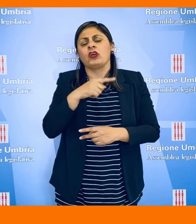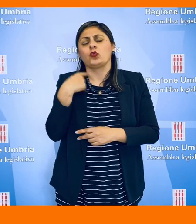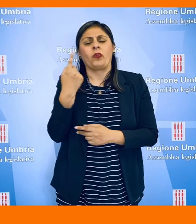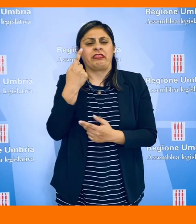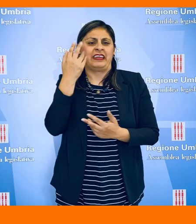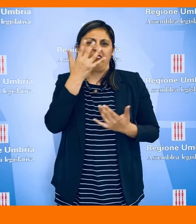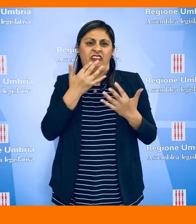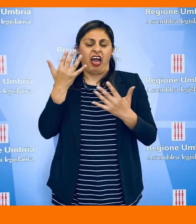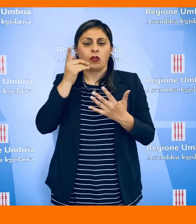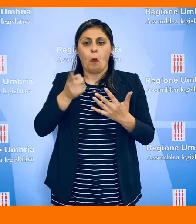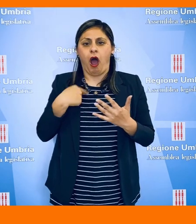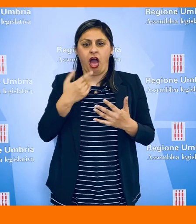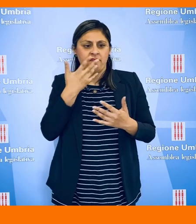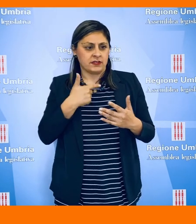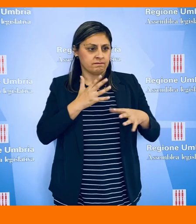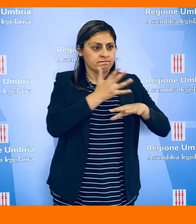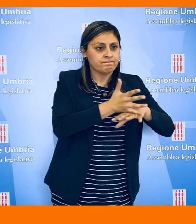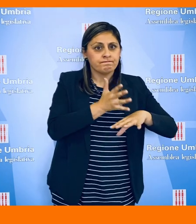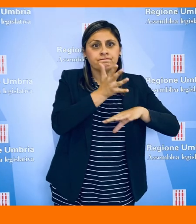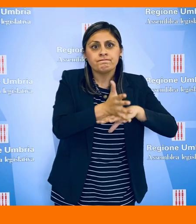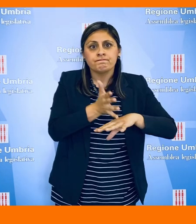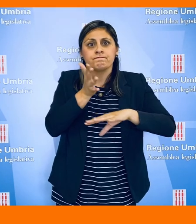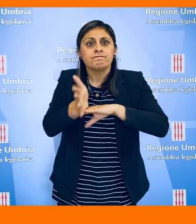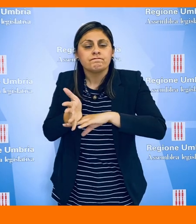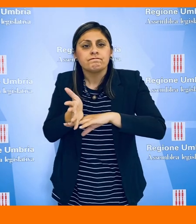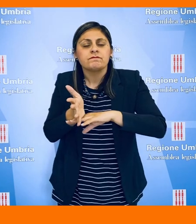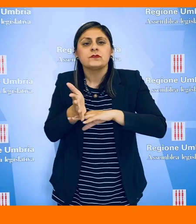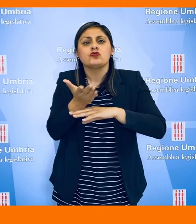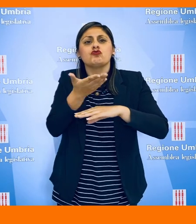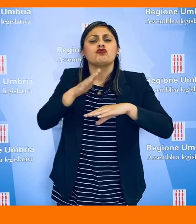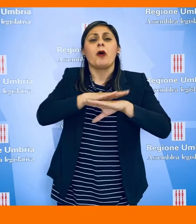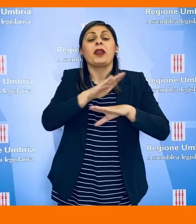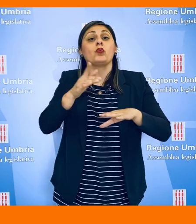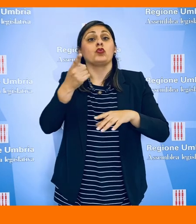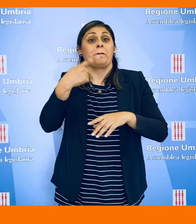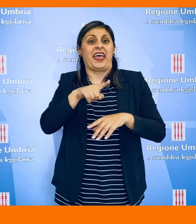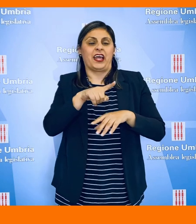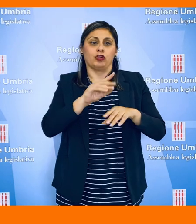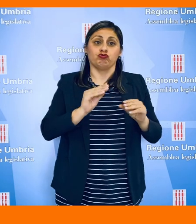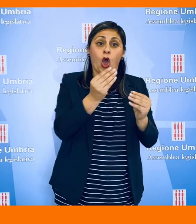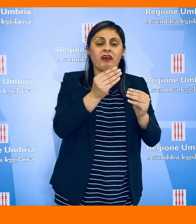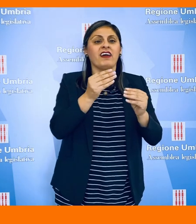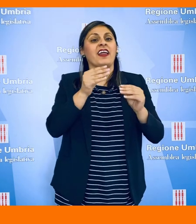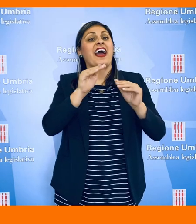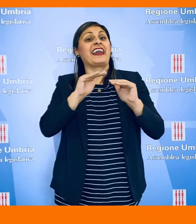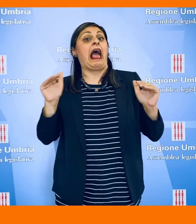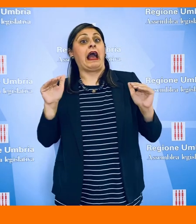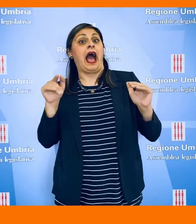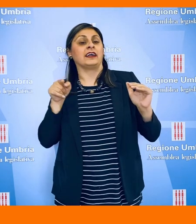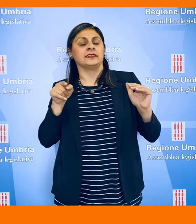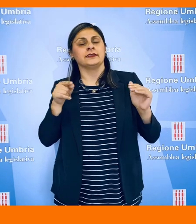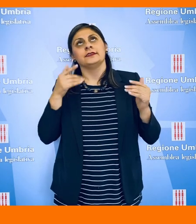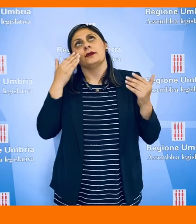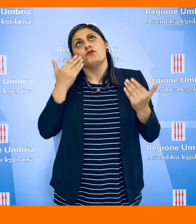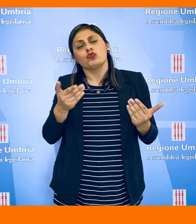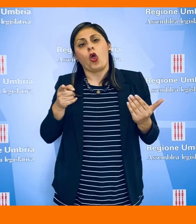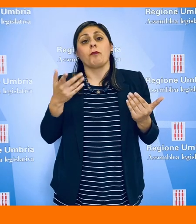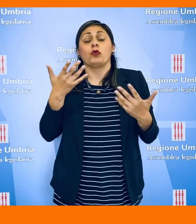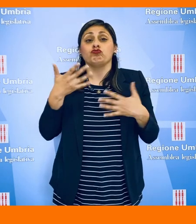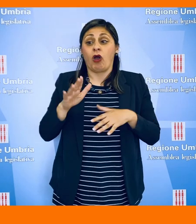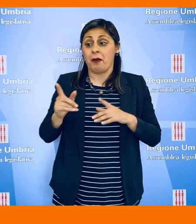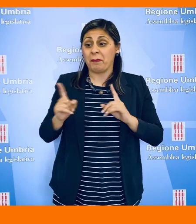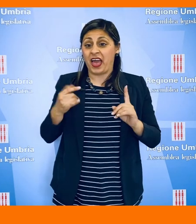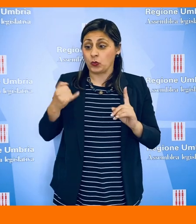azioni che vogliamo mettere in campo, specialmente per i ragazzi, per i giovani che purtroppo hanno vissuto anche in